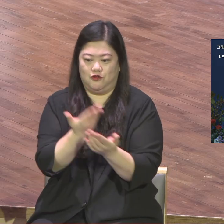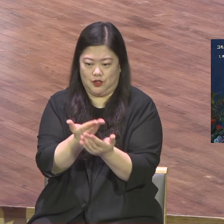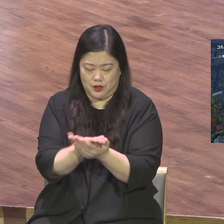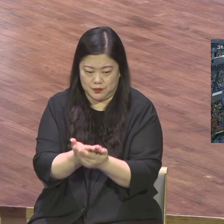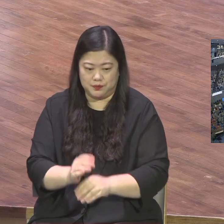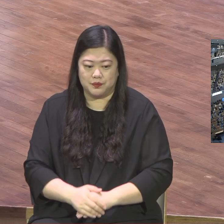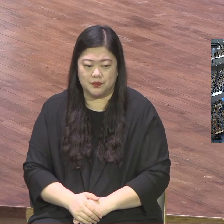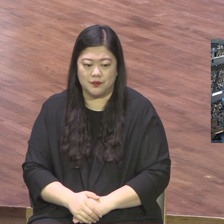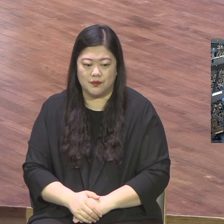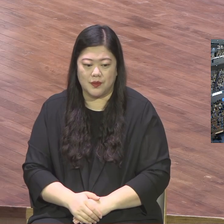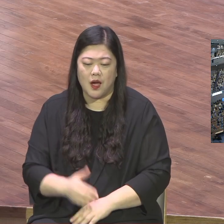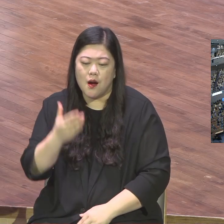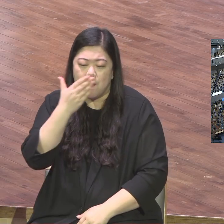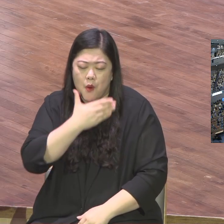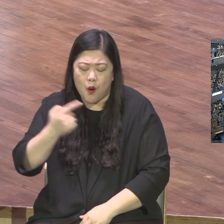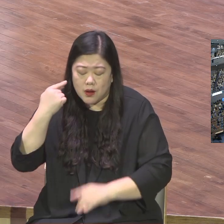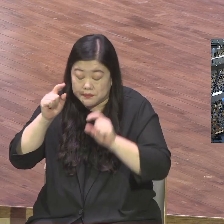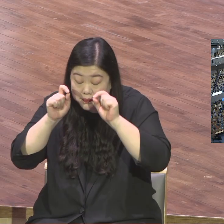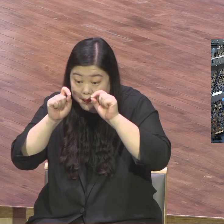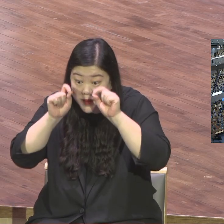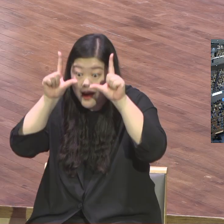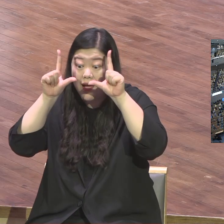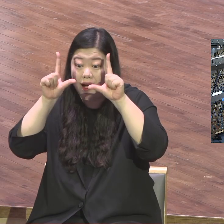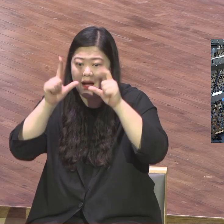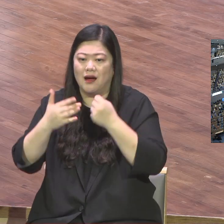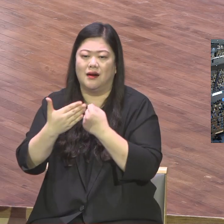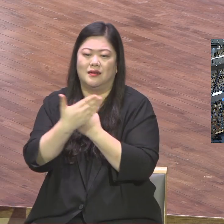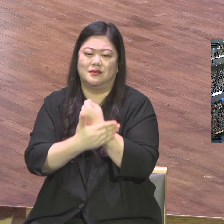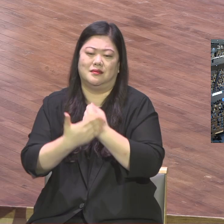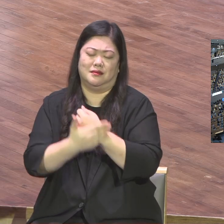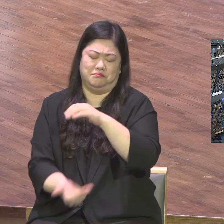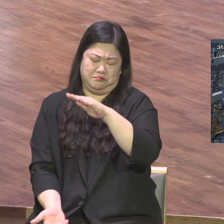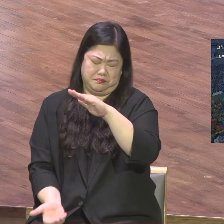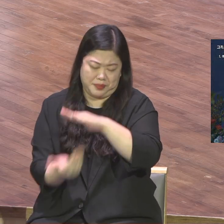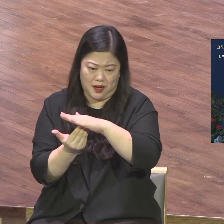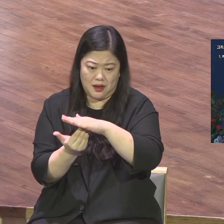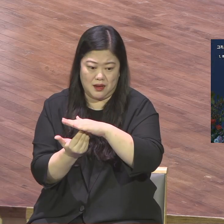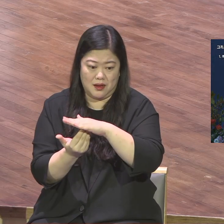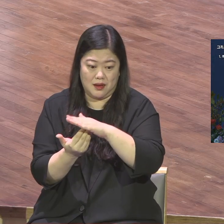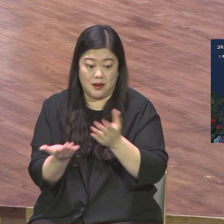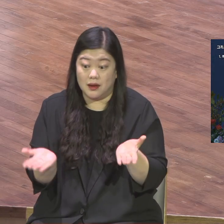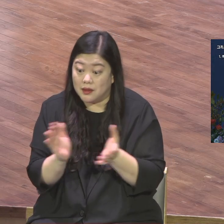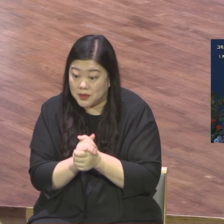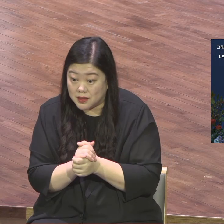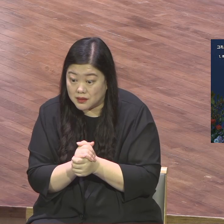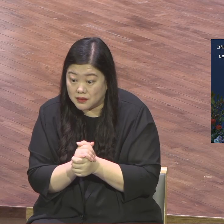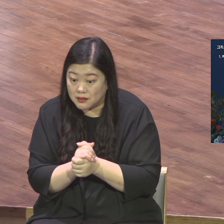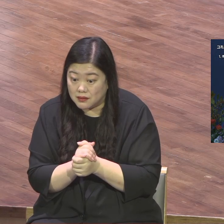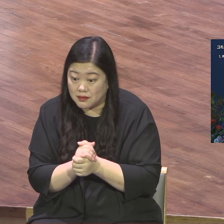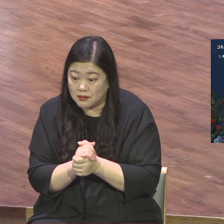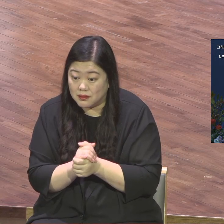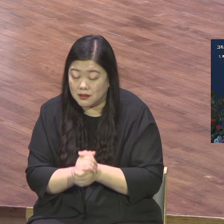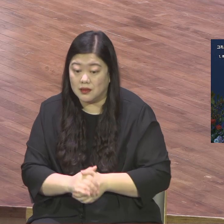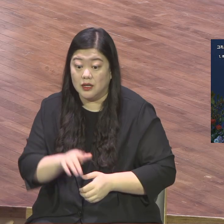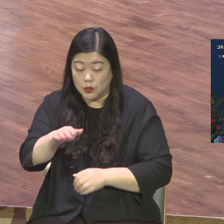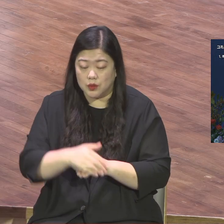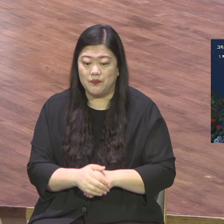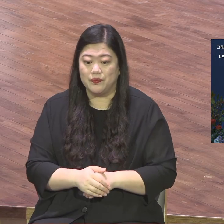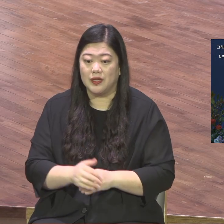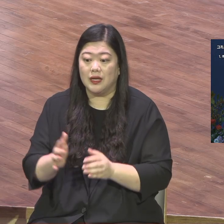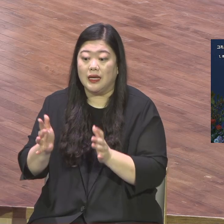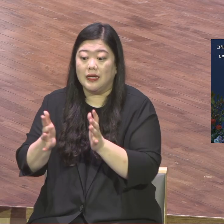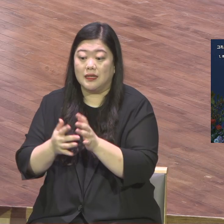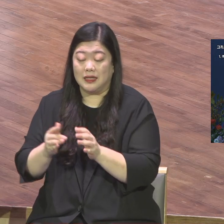것이 최고의 은혜다. 최고네요. 예수님 그리스도 깨닫느냐?